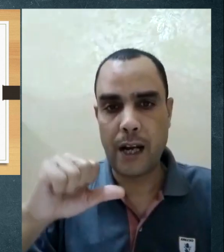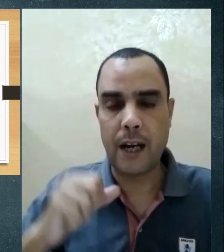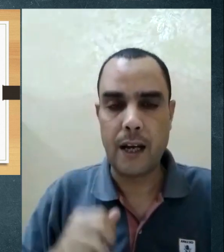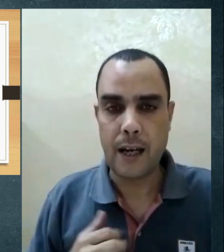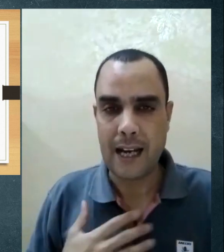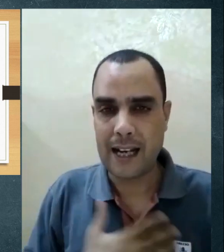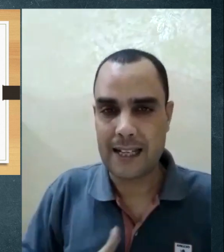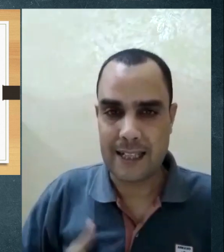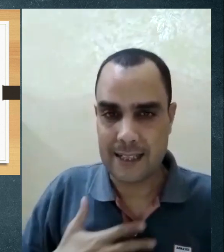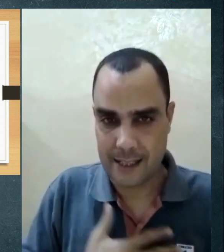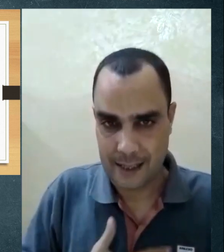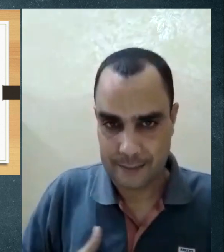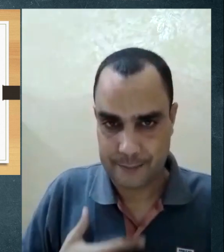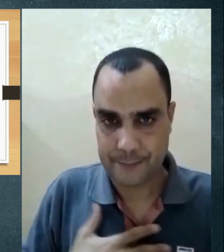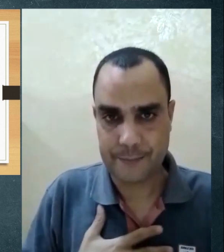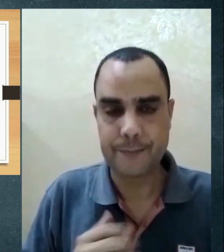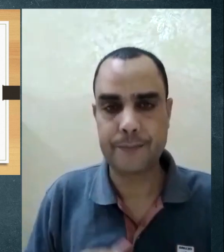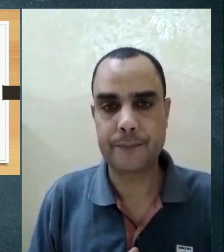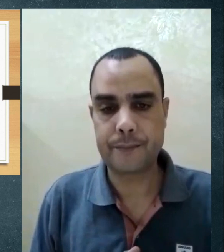والحساسية.